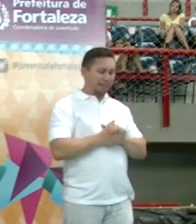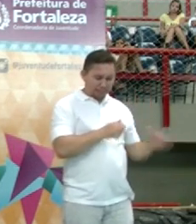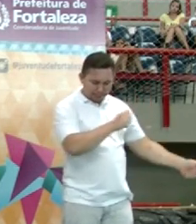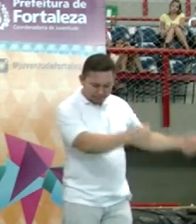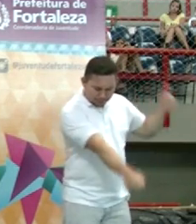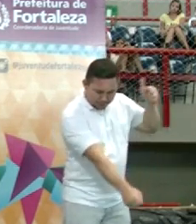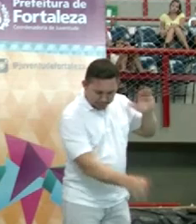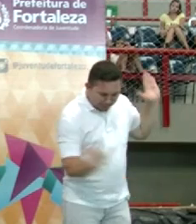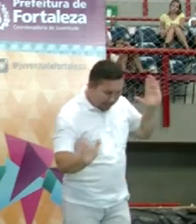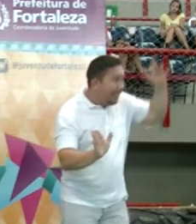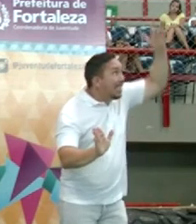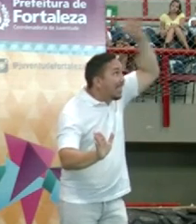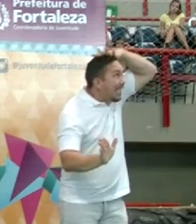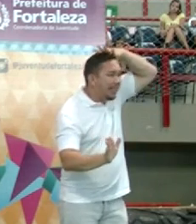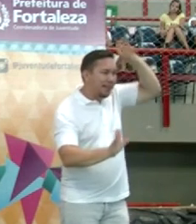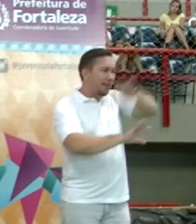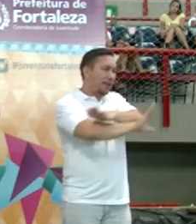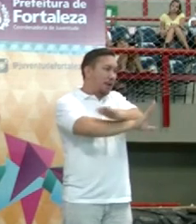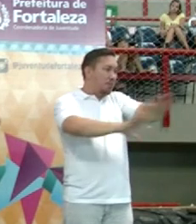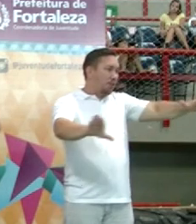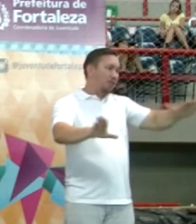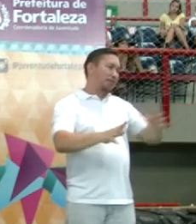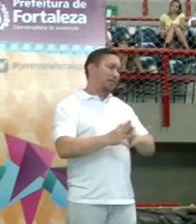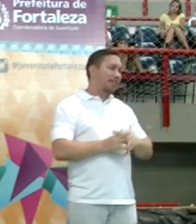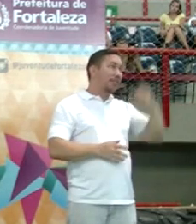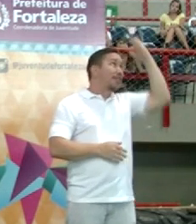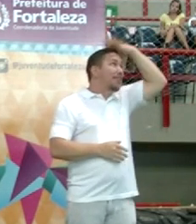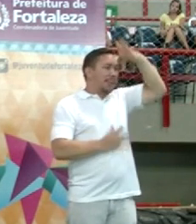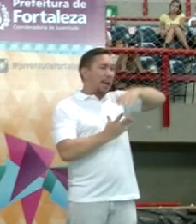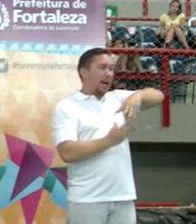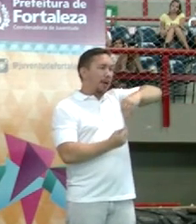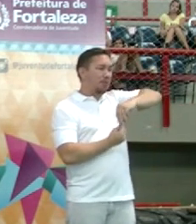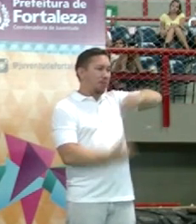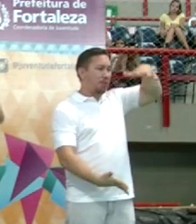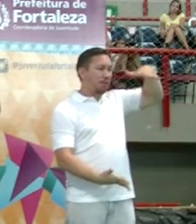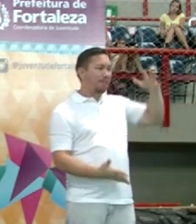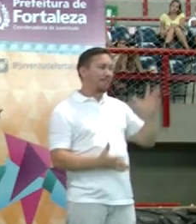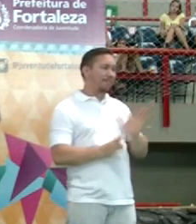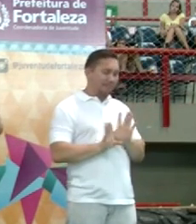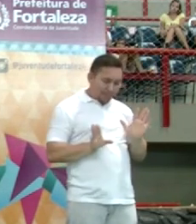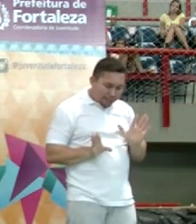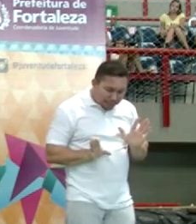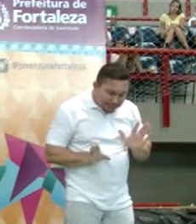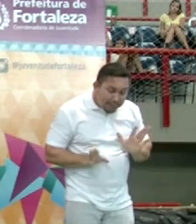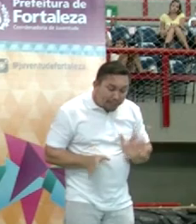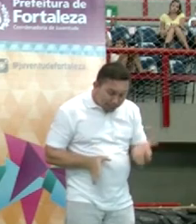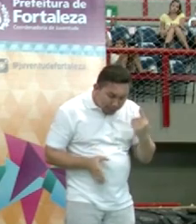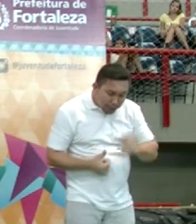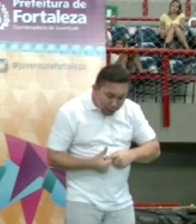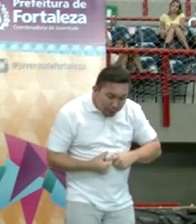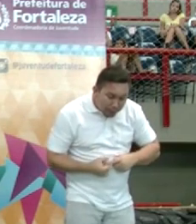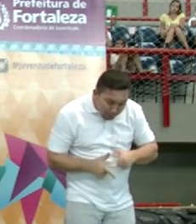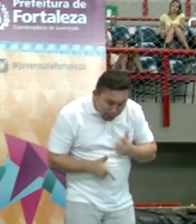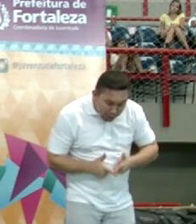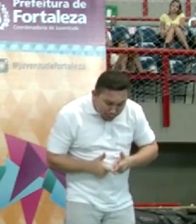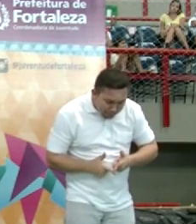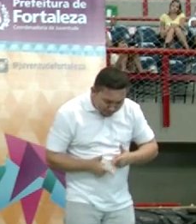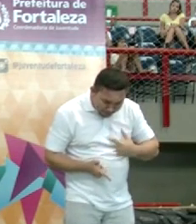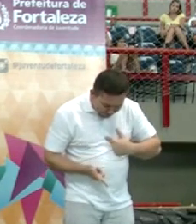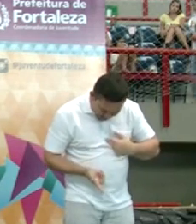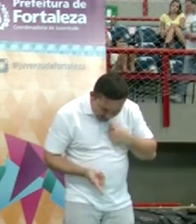banho de óleo quente no quengo dele, que queima até a alma do cidadão, que no instante ele desiste de subir essa escada,